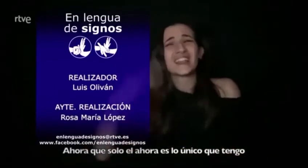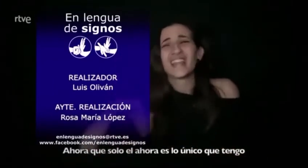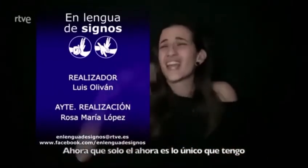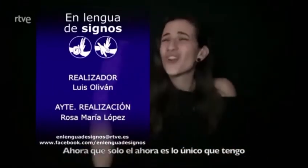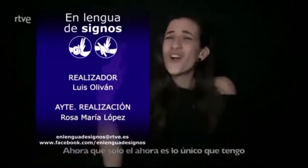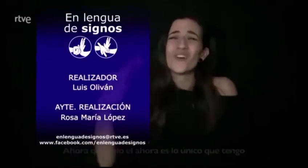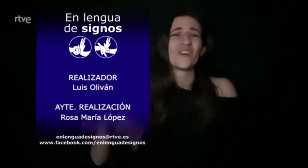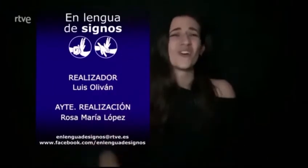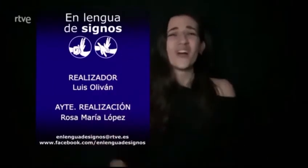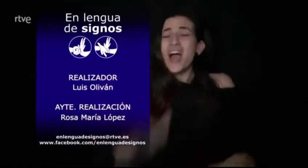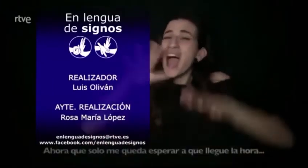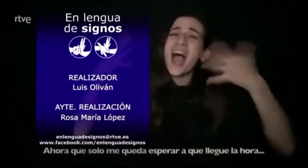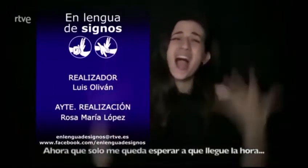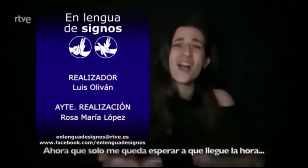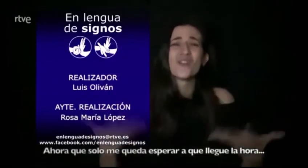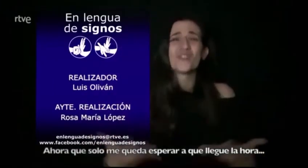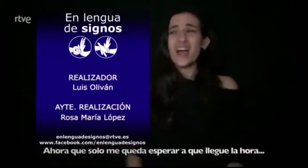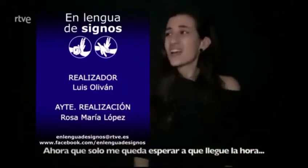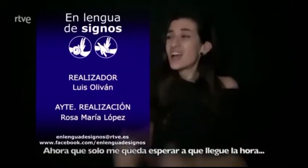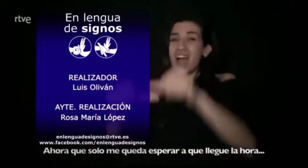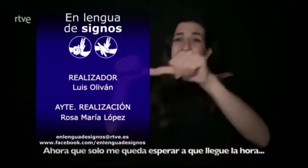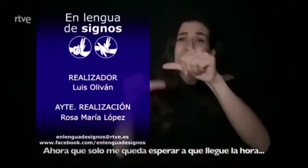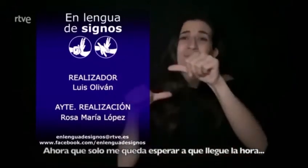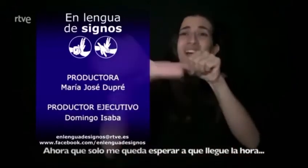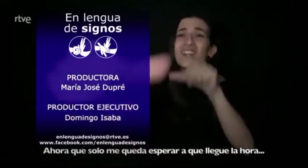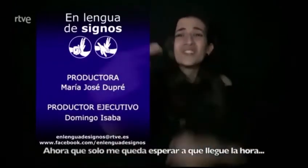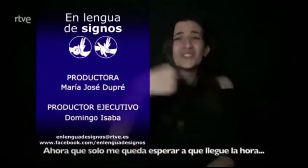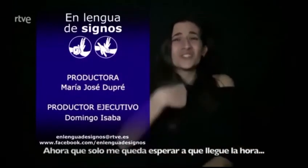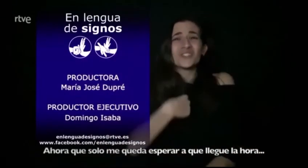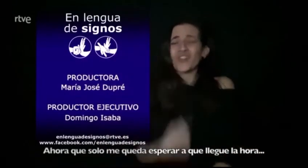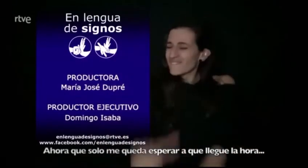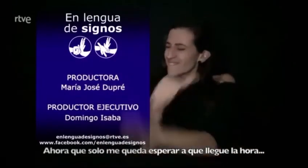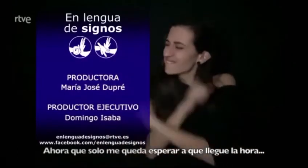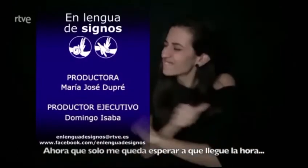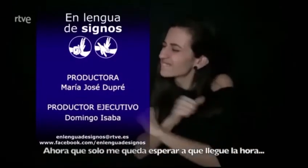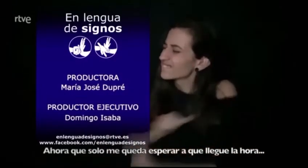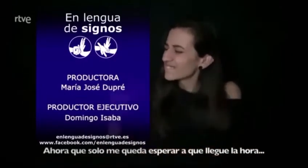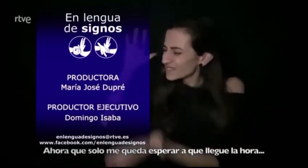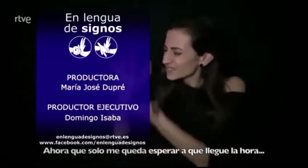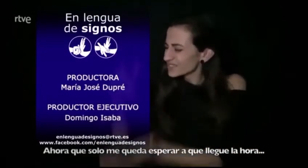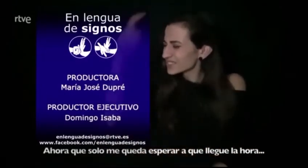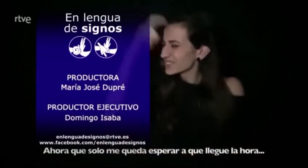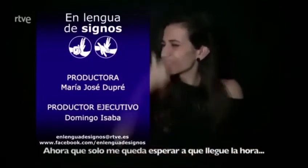tengo. Ahora que solo me queda esperar a que llegue.